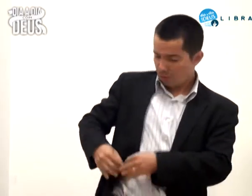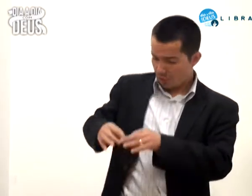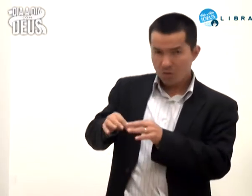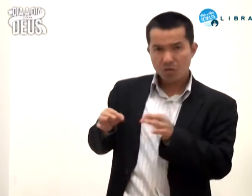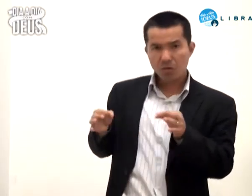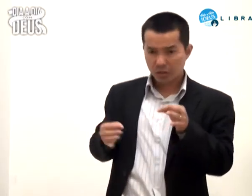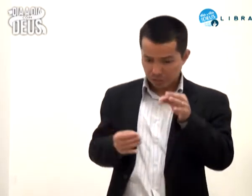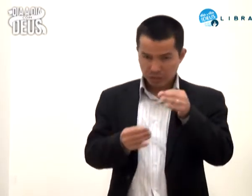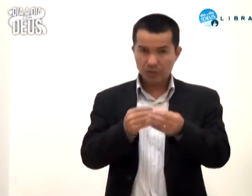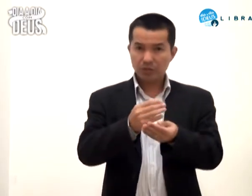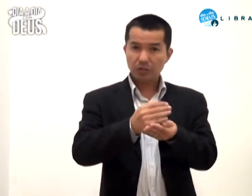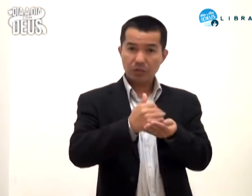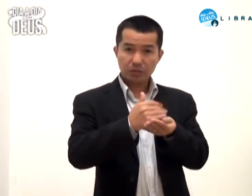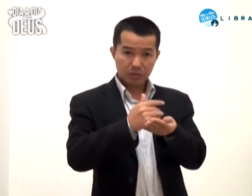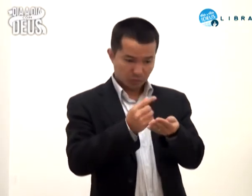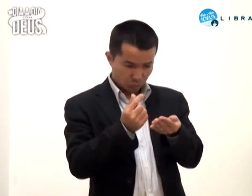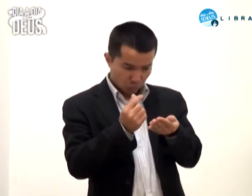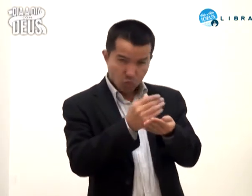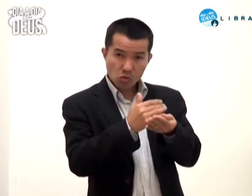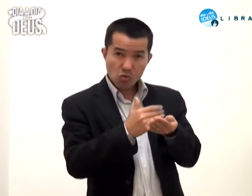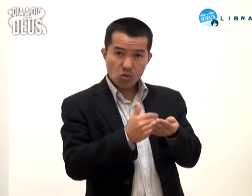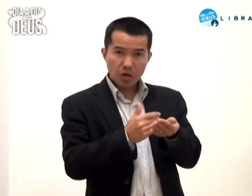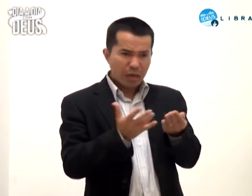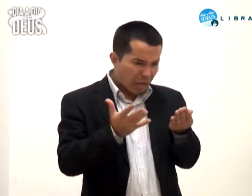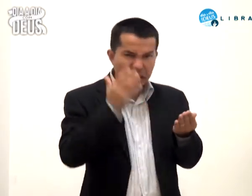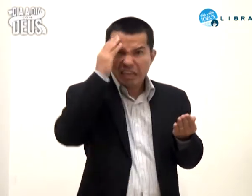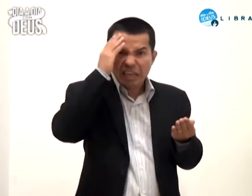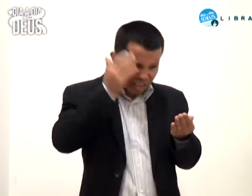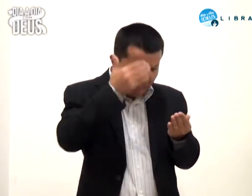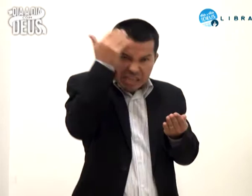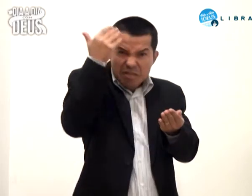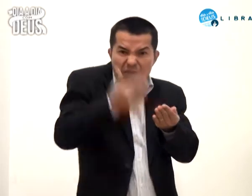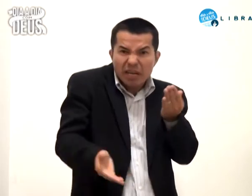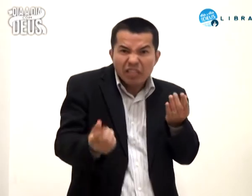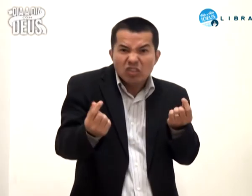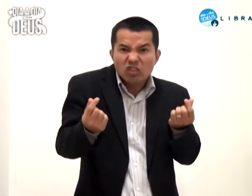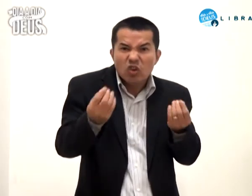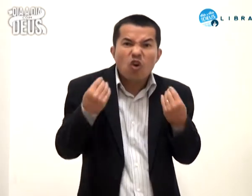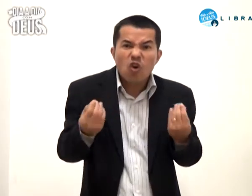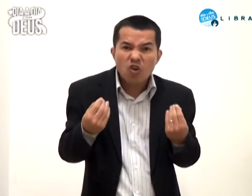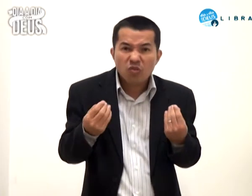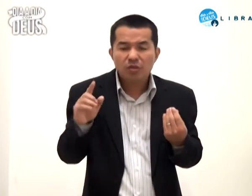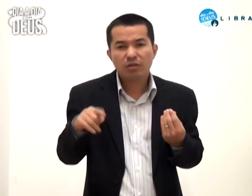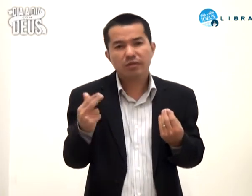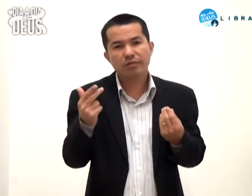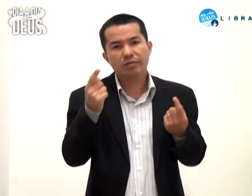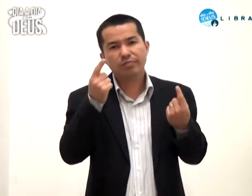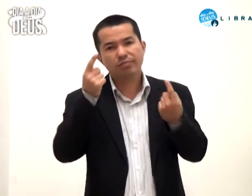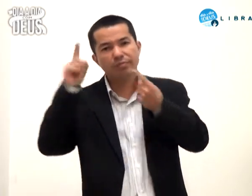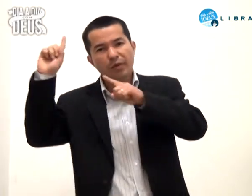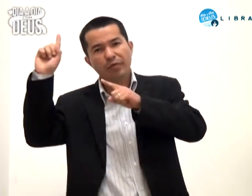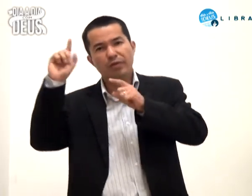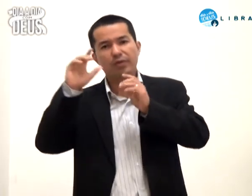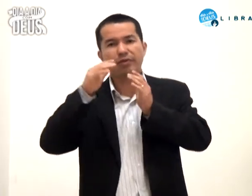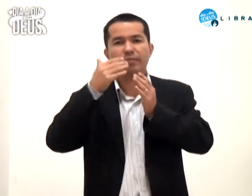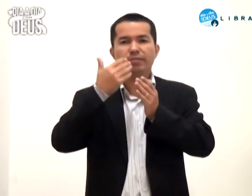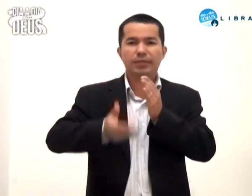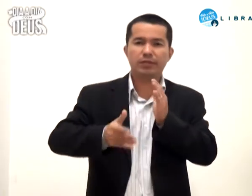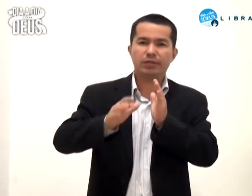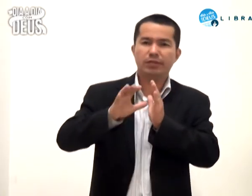esse valor. Entregar o dízimo, nós aprendemos, é um símbolo do nosso temor a Deus e um símbolo da